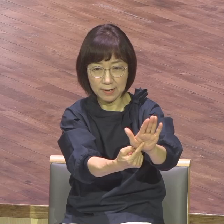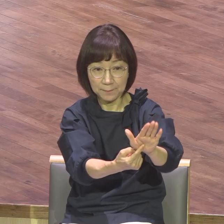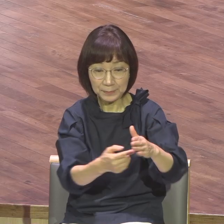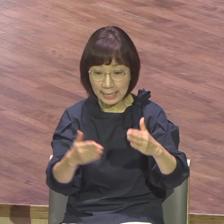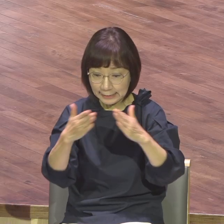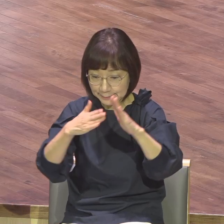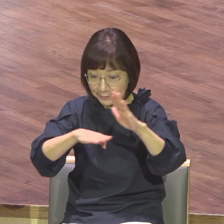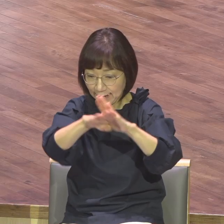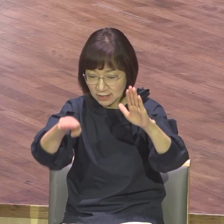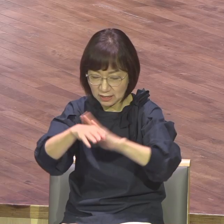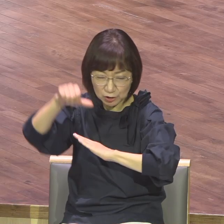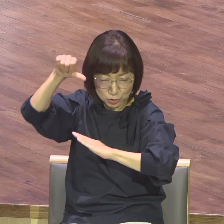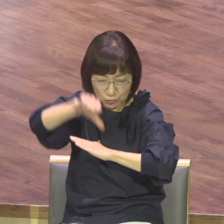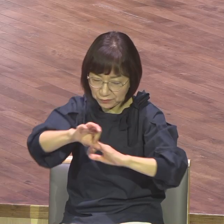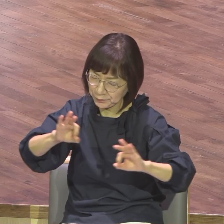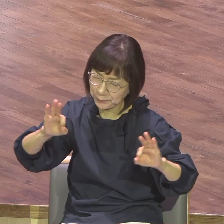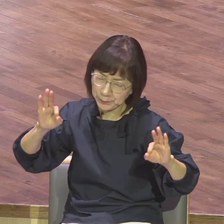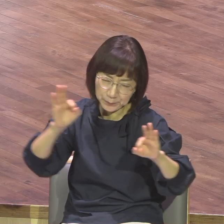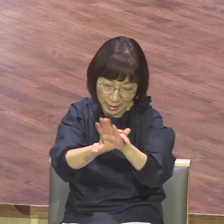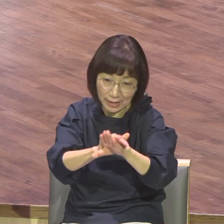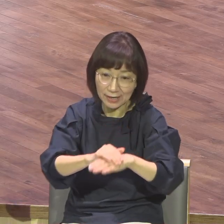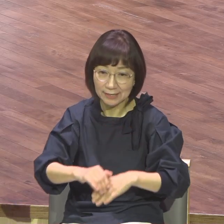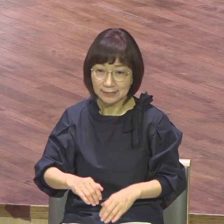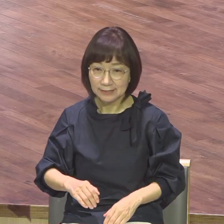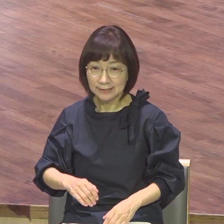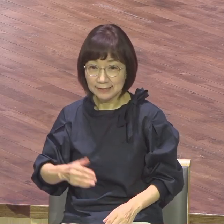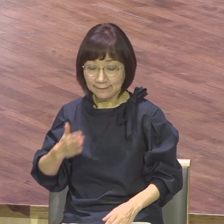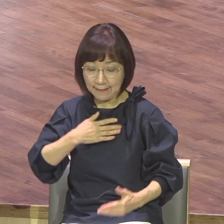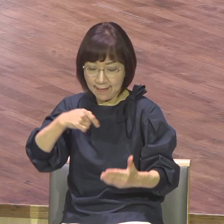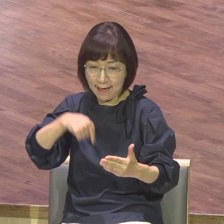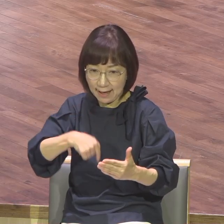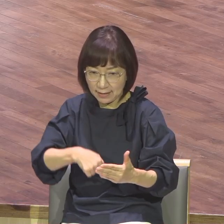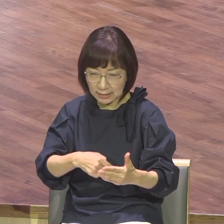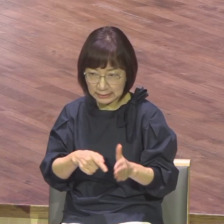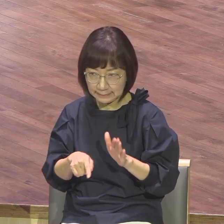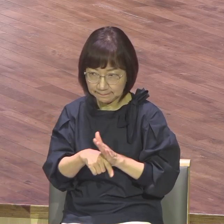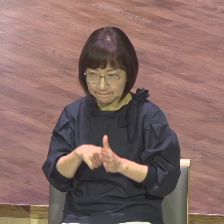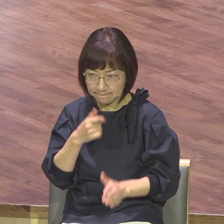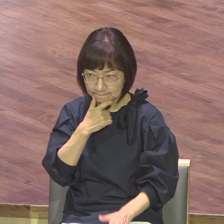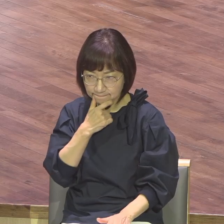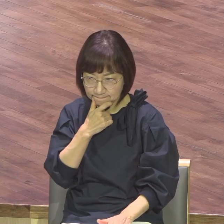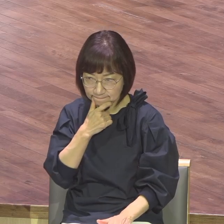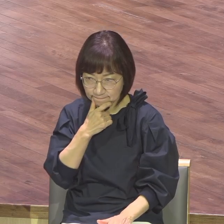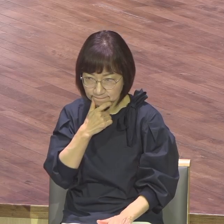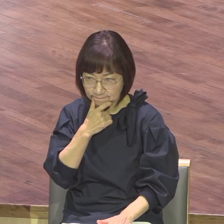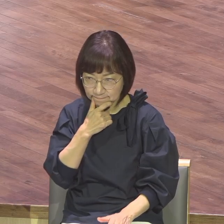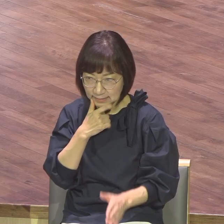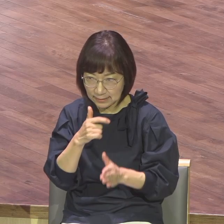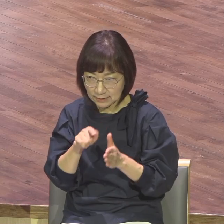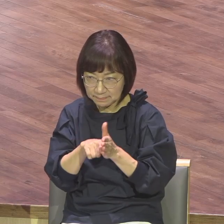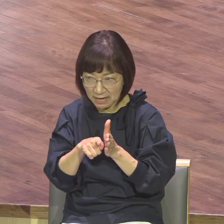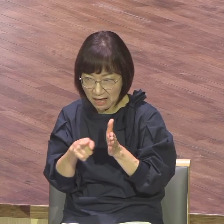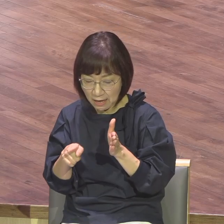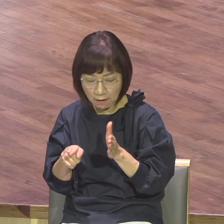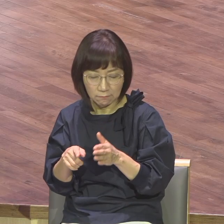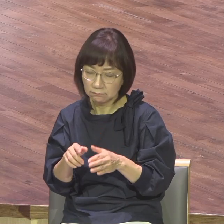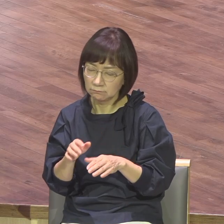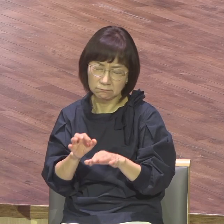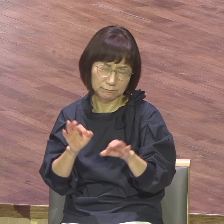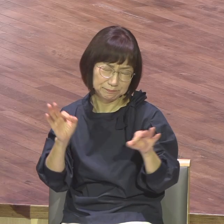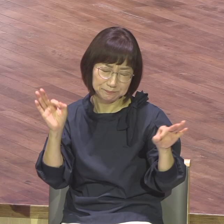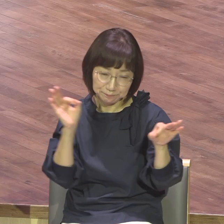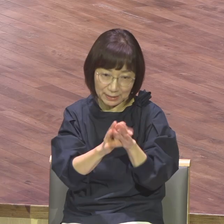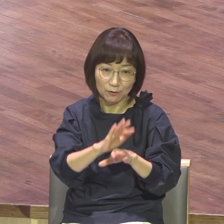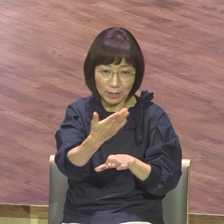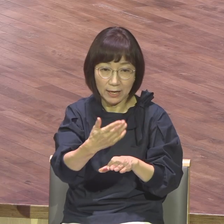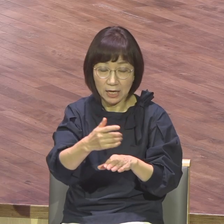저주가 쫙 물러가는 거지요. 내 안에 있는 모든 부정적인 불신앙이 예수의 이름 부를 때 물러가는 거지요. 모든 재앙